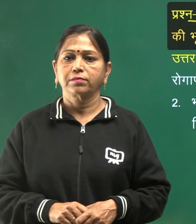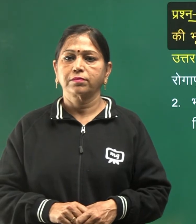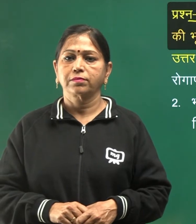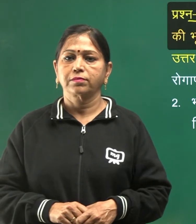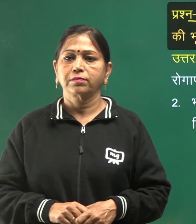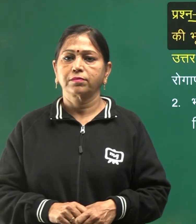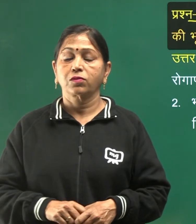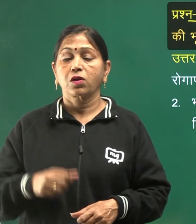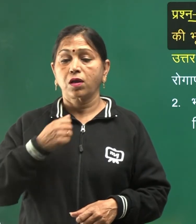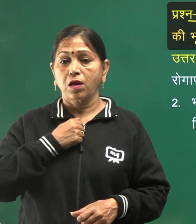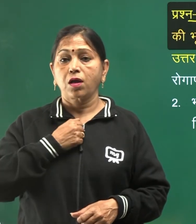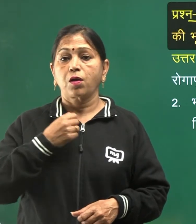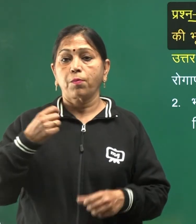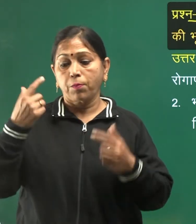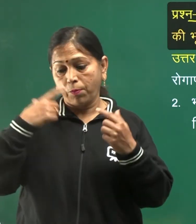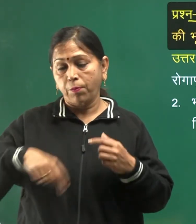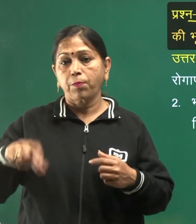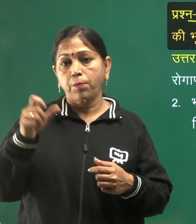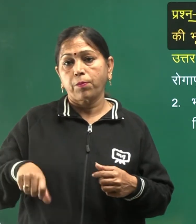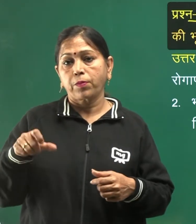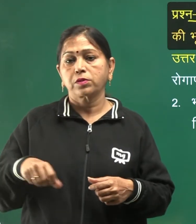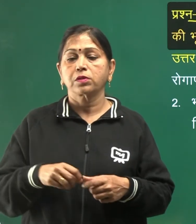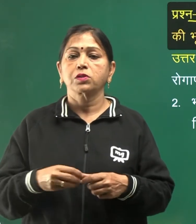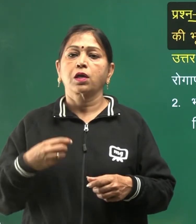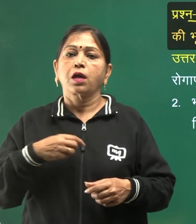हमारे आमाशय में